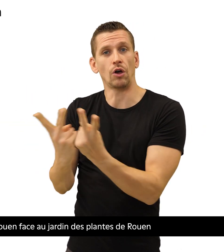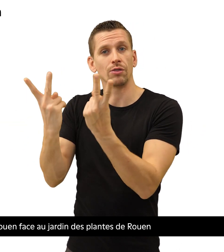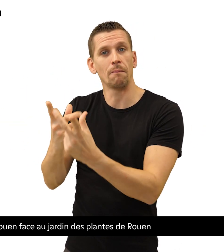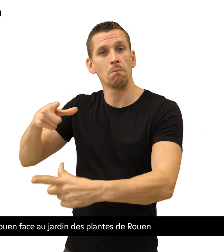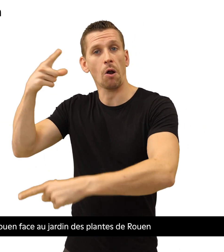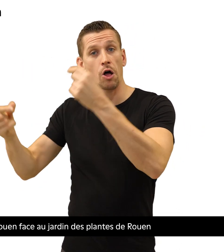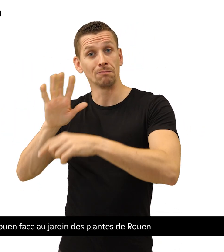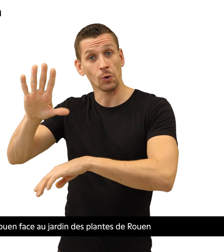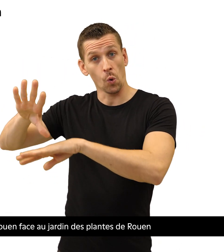Plantes de Rouen,